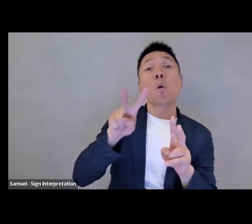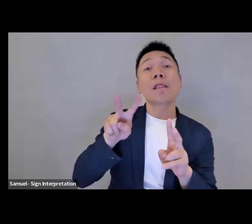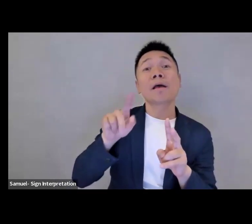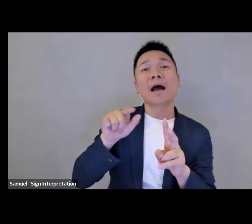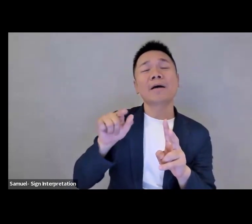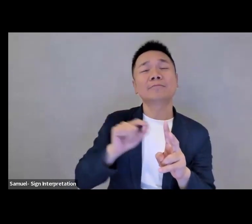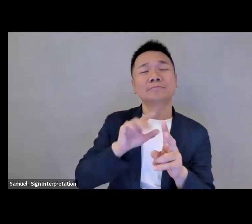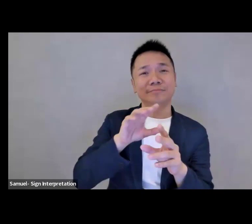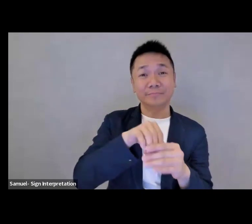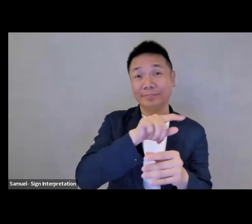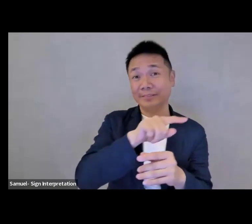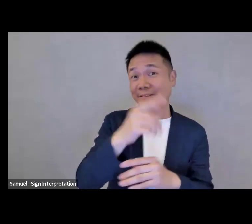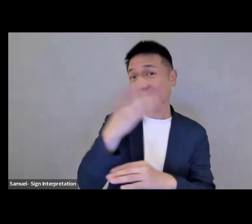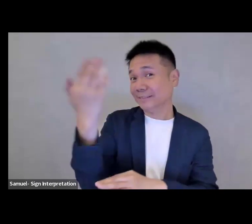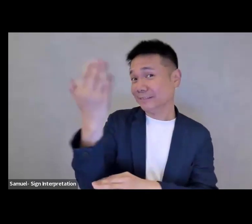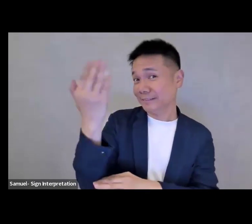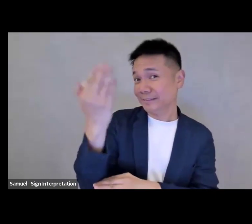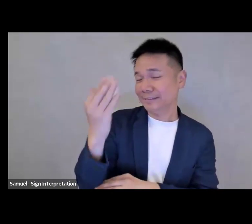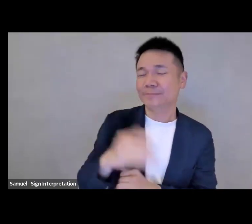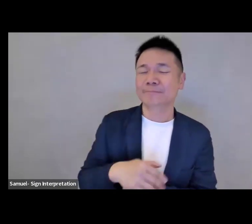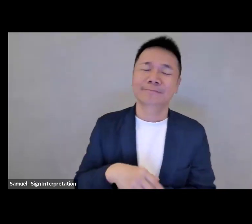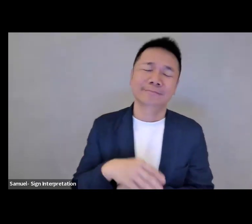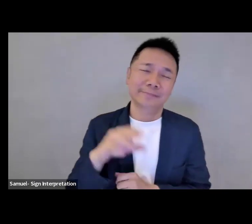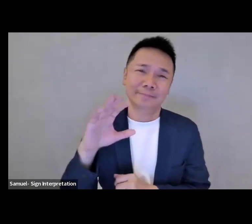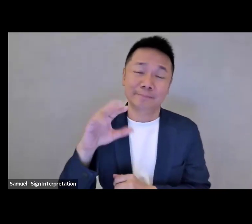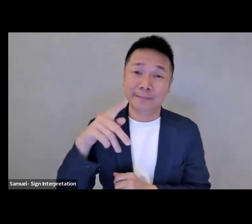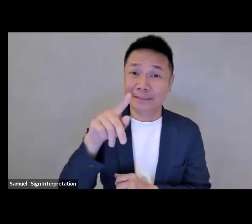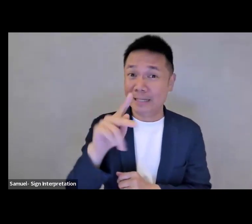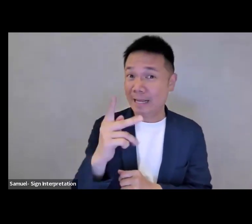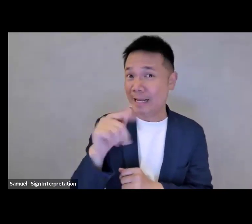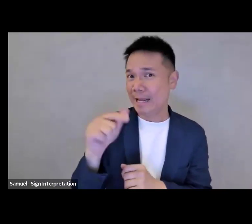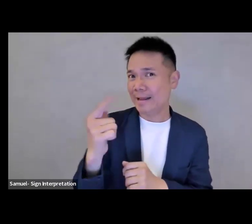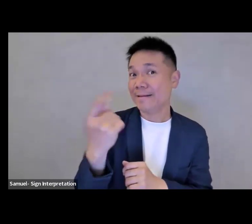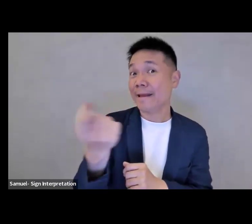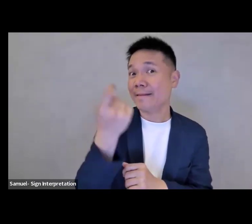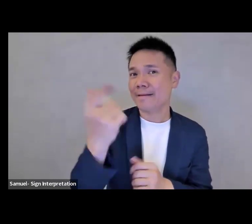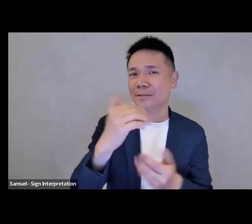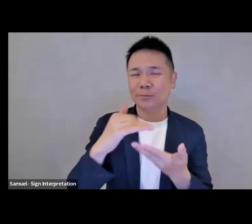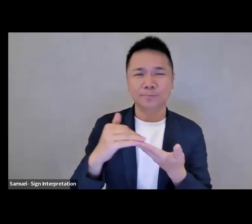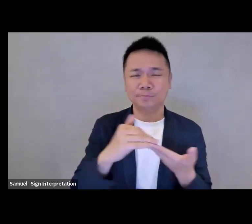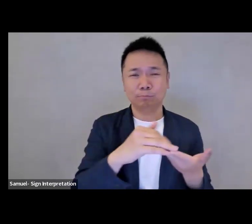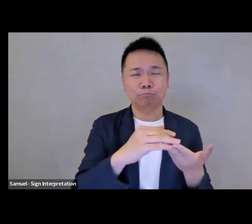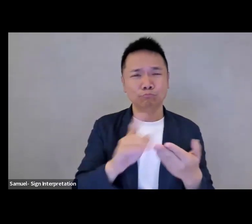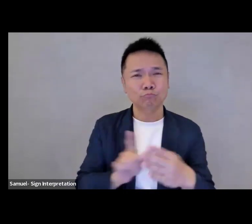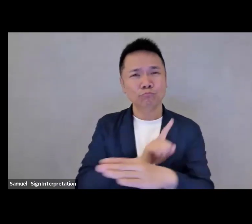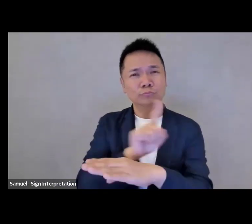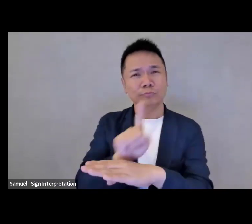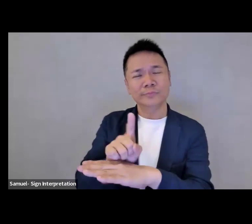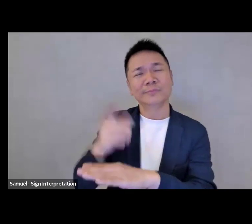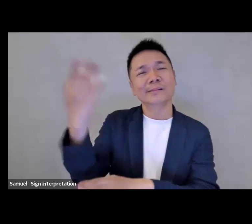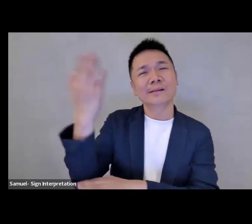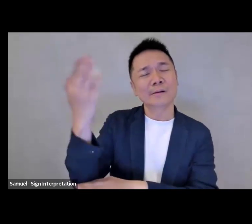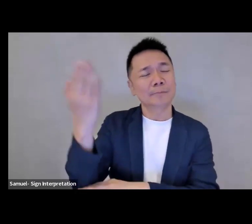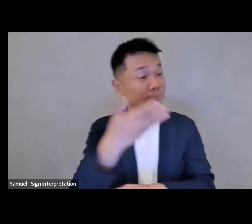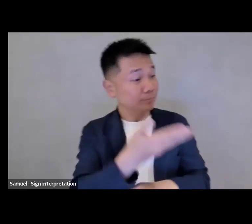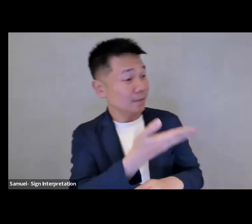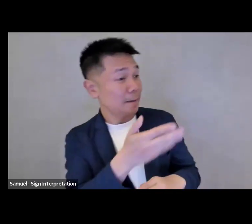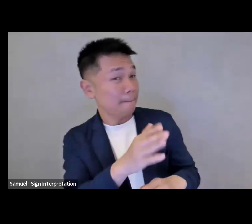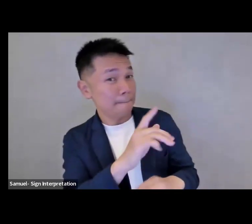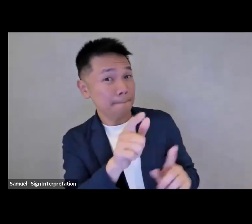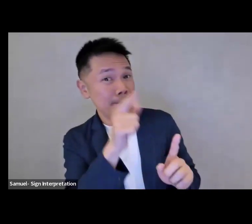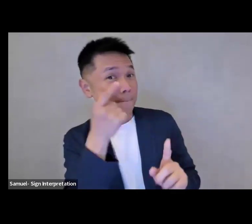Bhargavi 的这个创意哦，倡议，那他在这个肯亚的倡议我们一起工作，